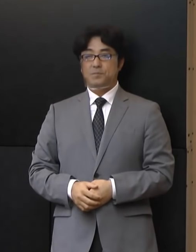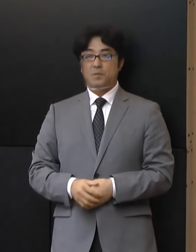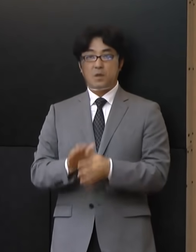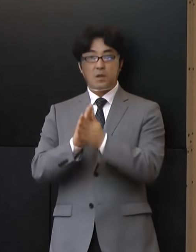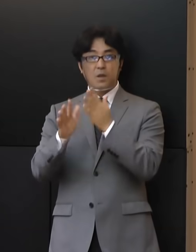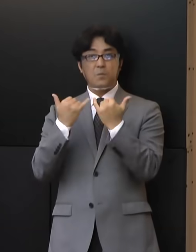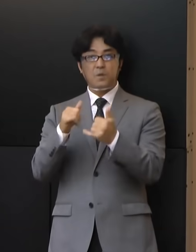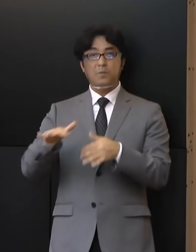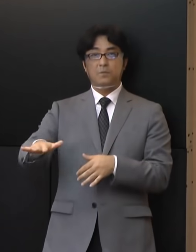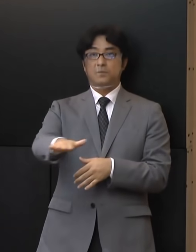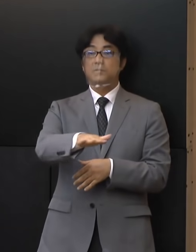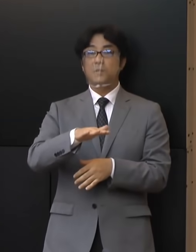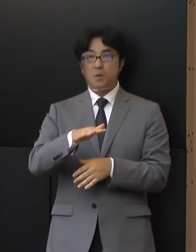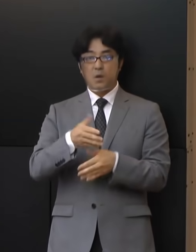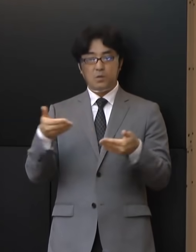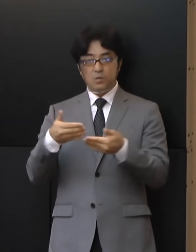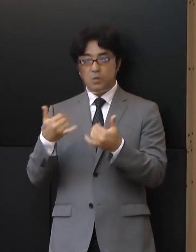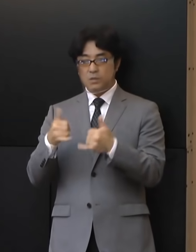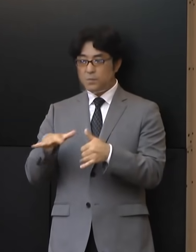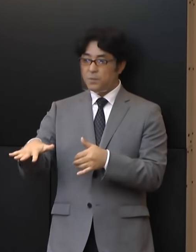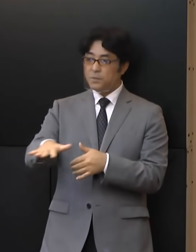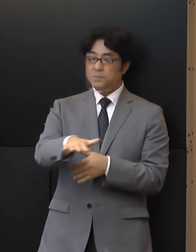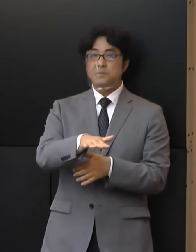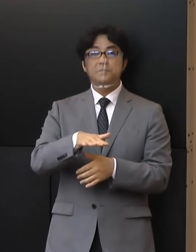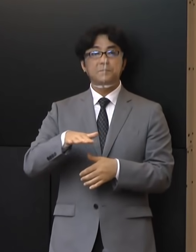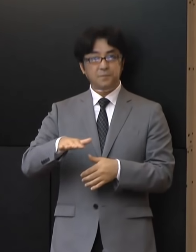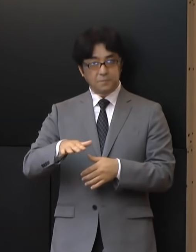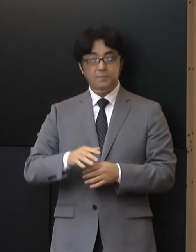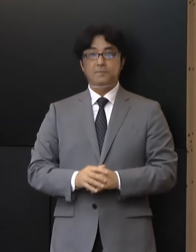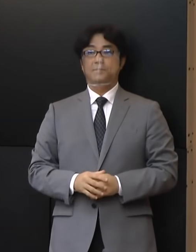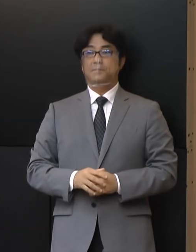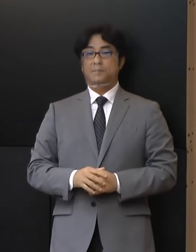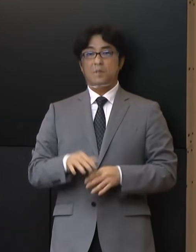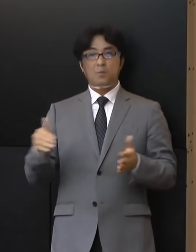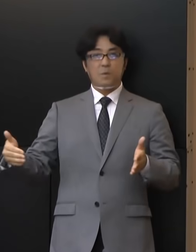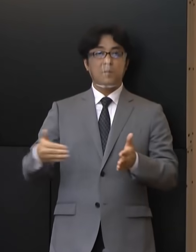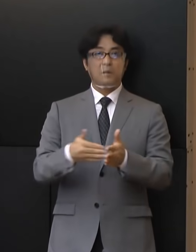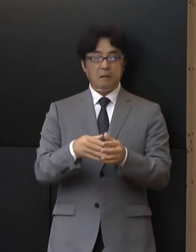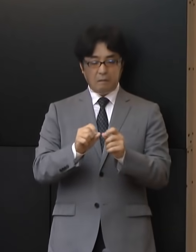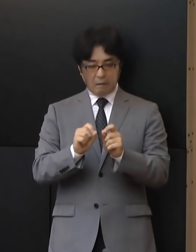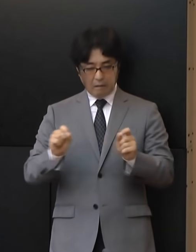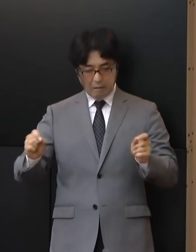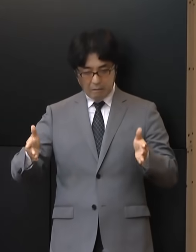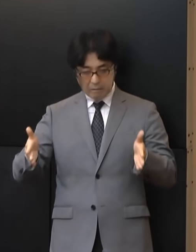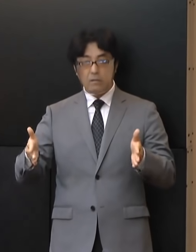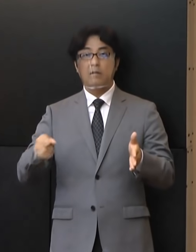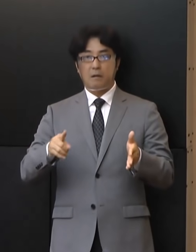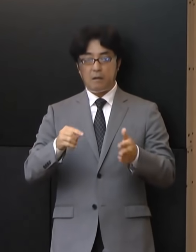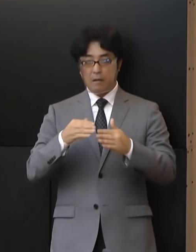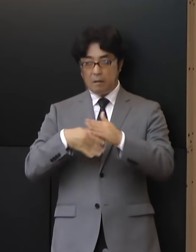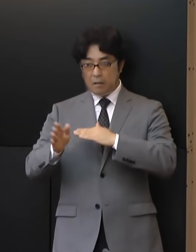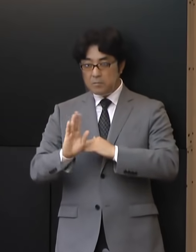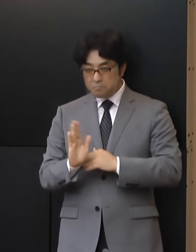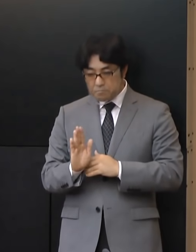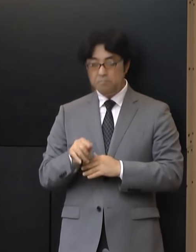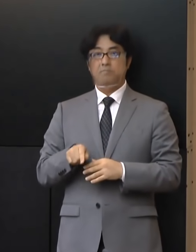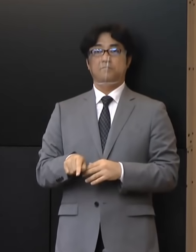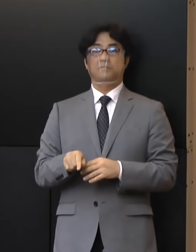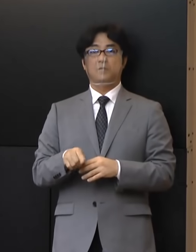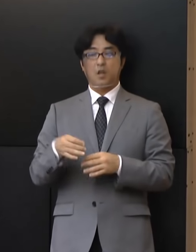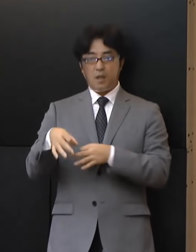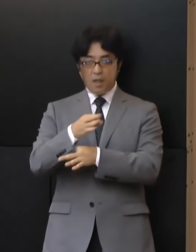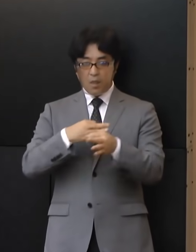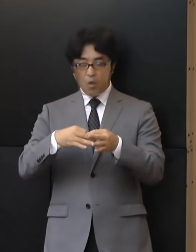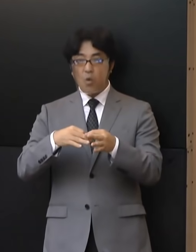県民の皆様、事業者の皆様におかれましては、これまで長期間にわたり外出の自粛や営